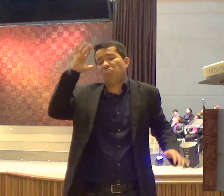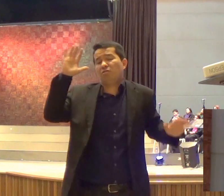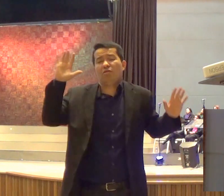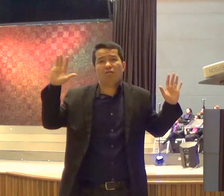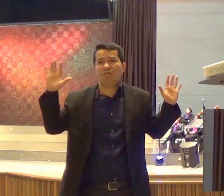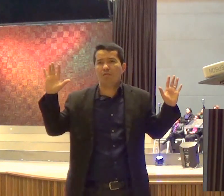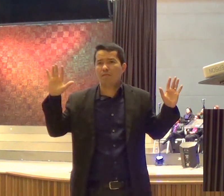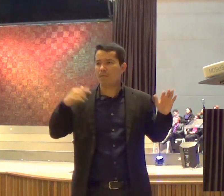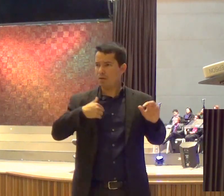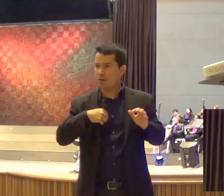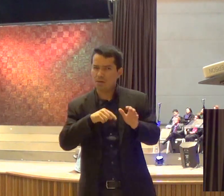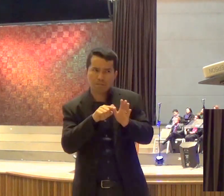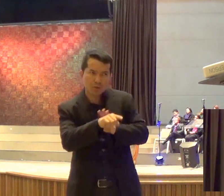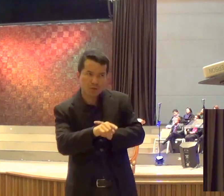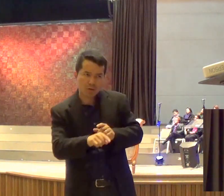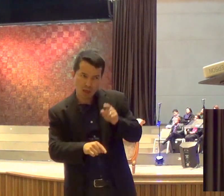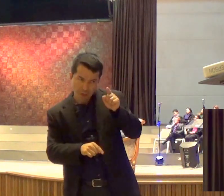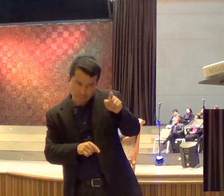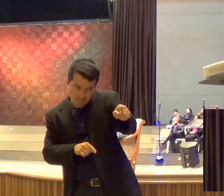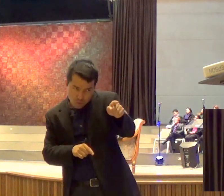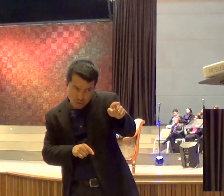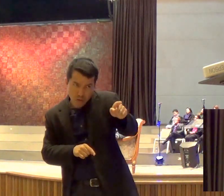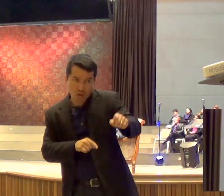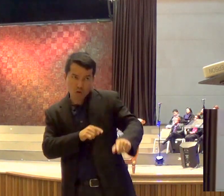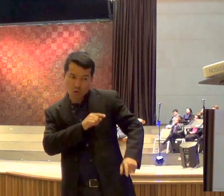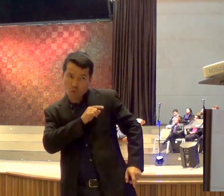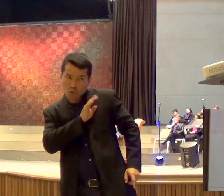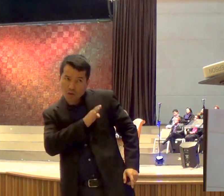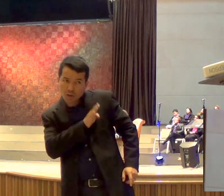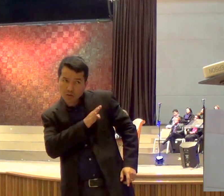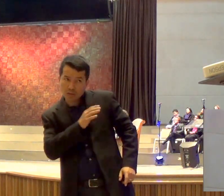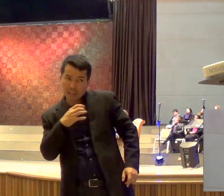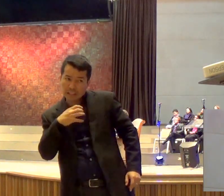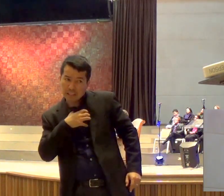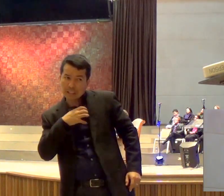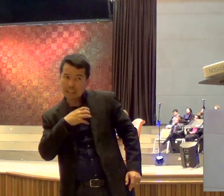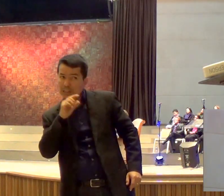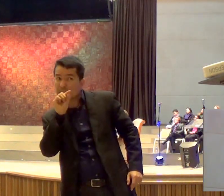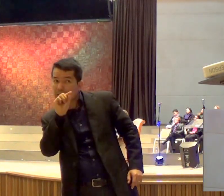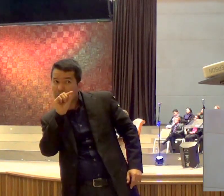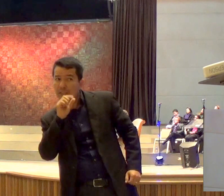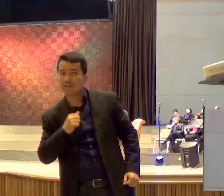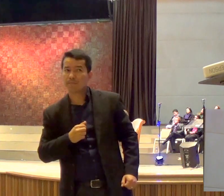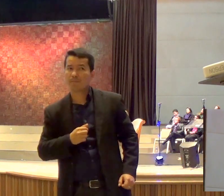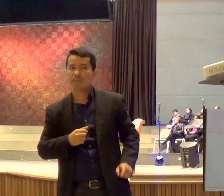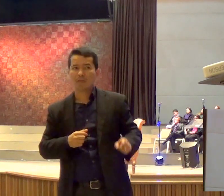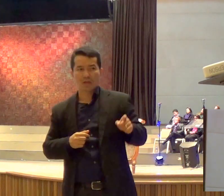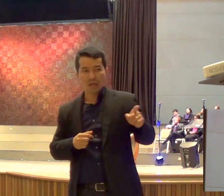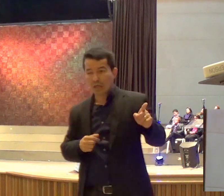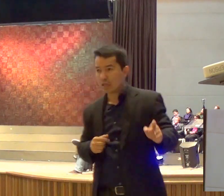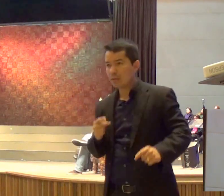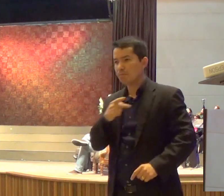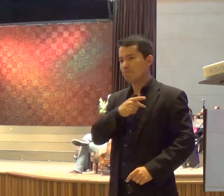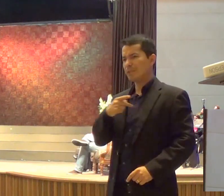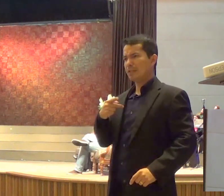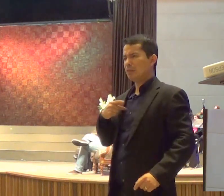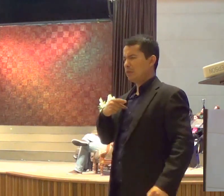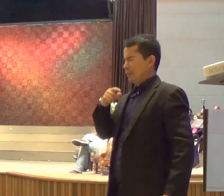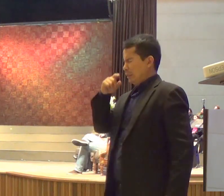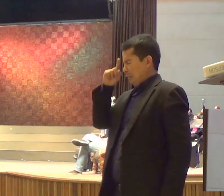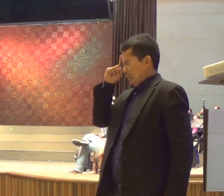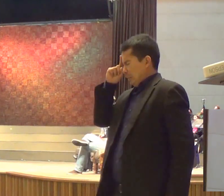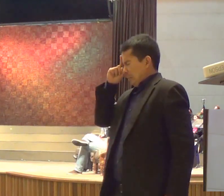e eu perguntei como é que está o seu coração diante disso tudo com muita dificuldade